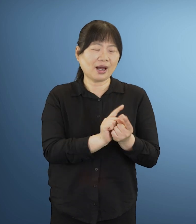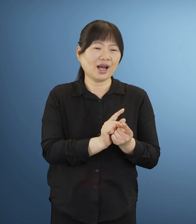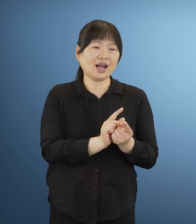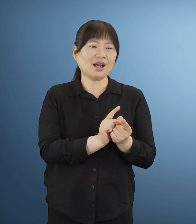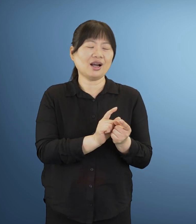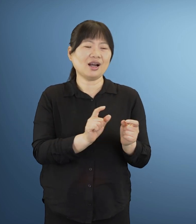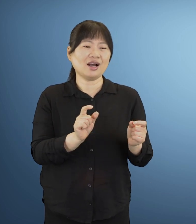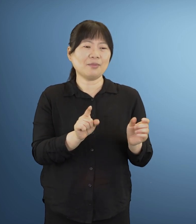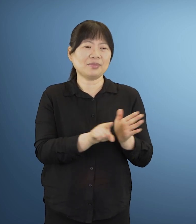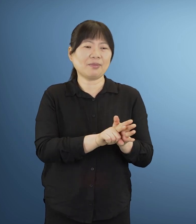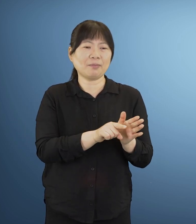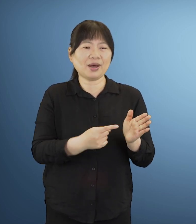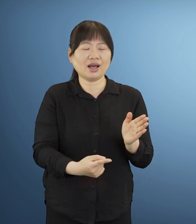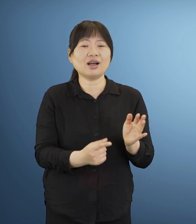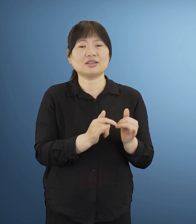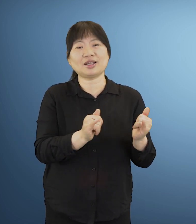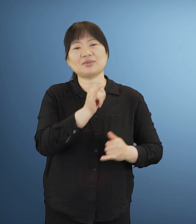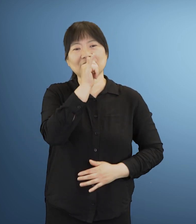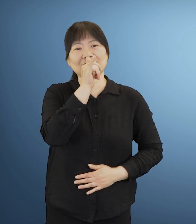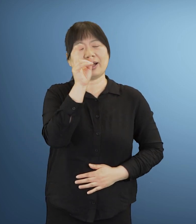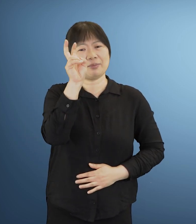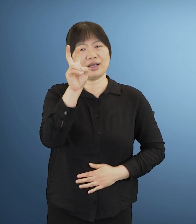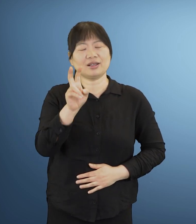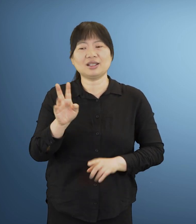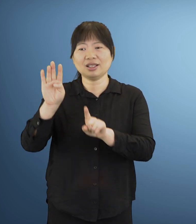제가 일부 때도 잠깐 말씀을 드렸지만